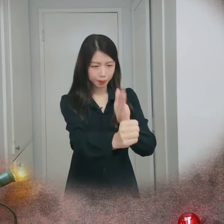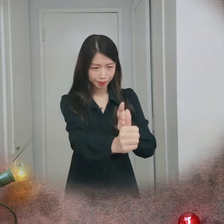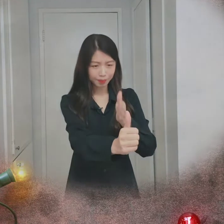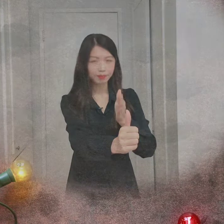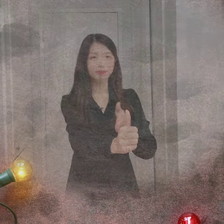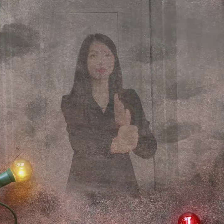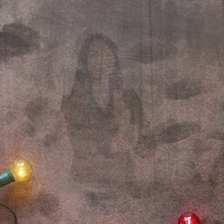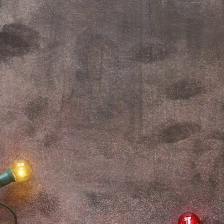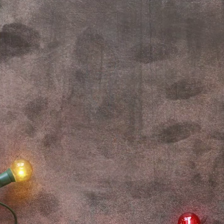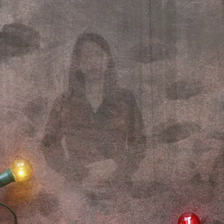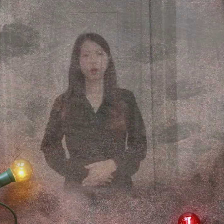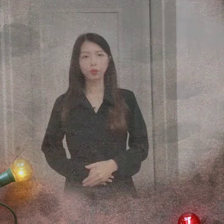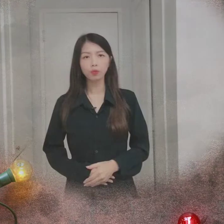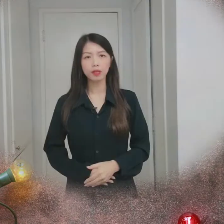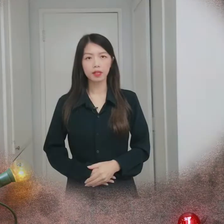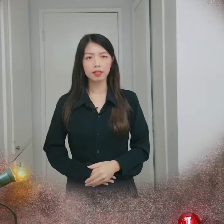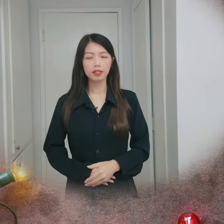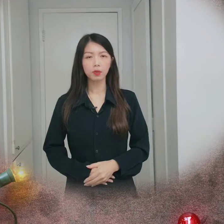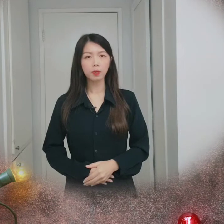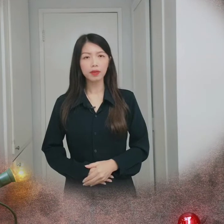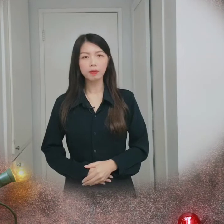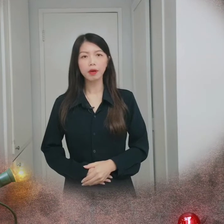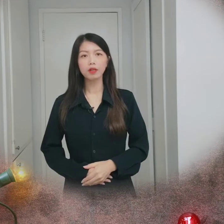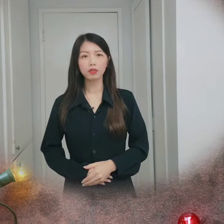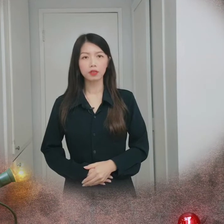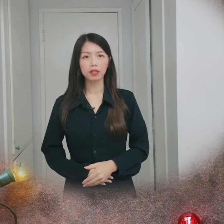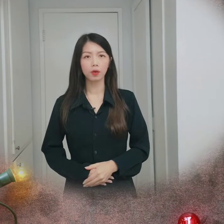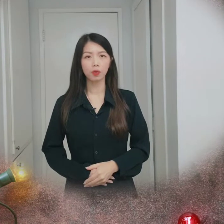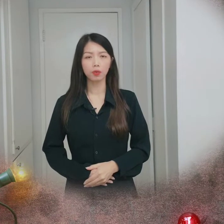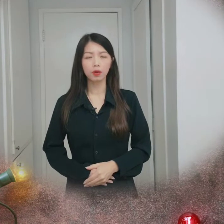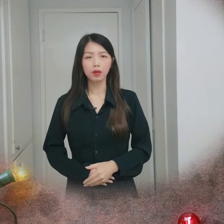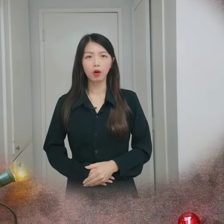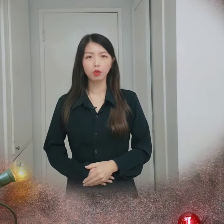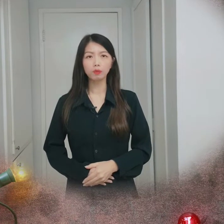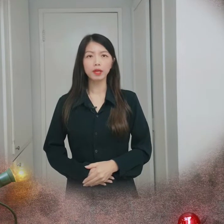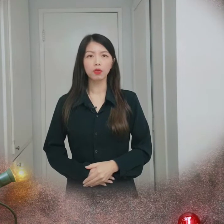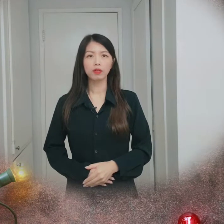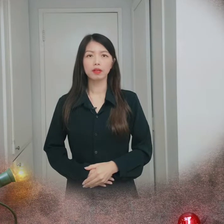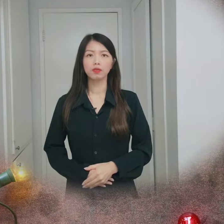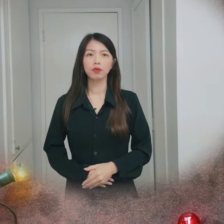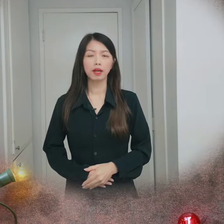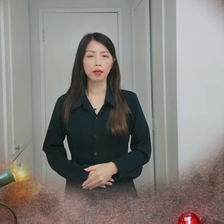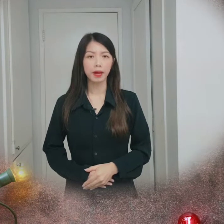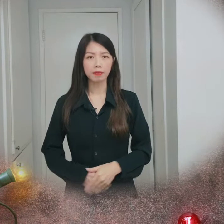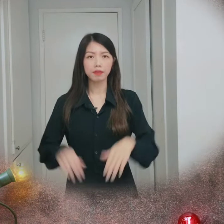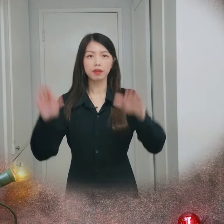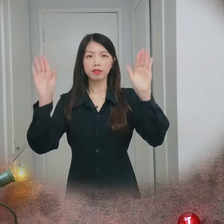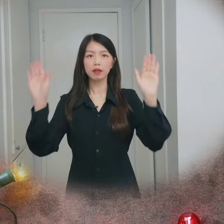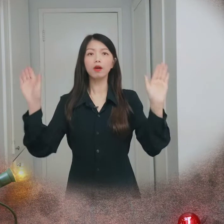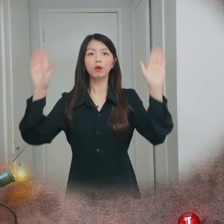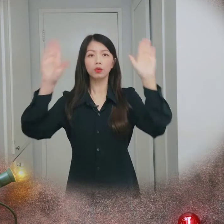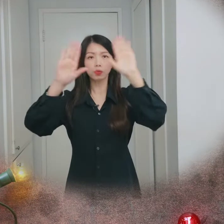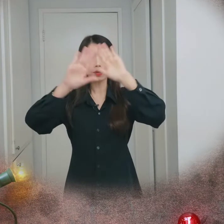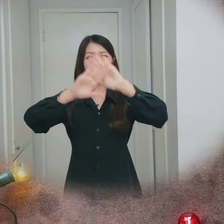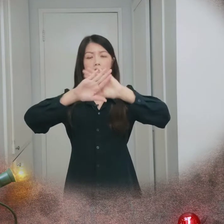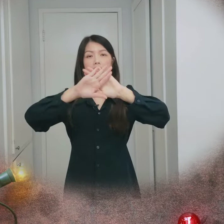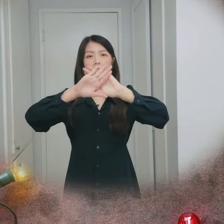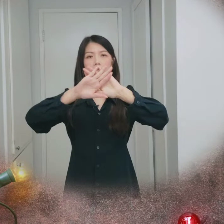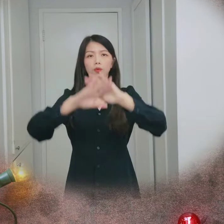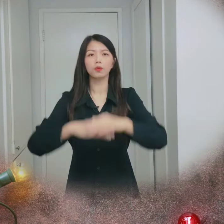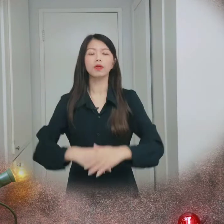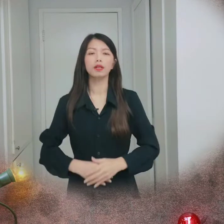오시오. 어둠을 이기시고 생명을 주시려고. 어둡다라고 하는 뜻의 수어는 아까 말씀드렸죠.